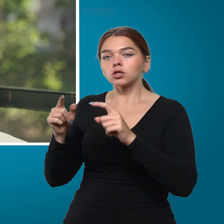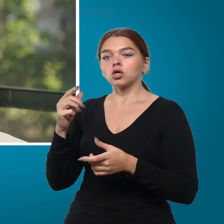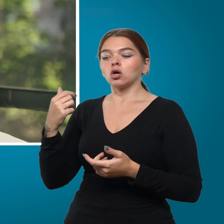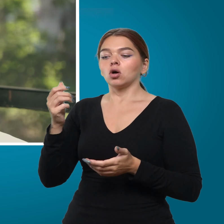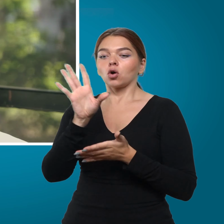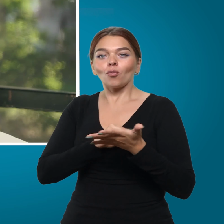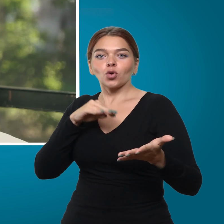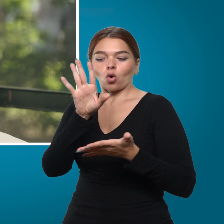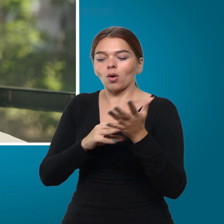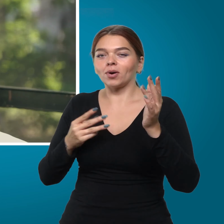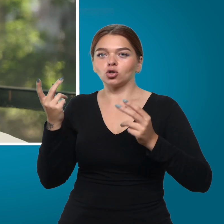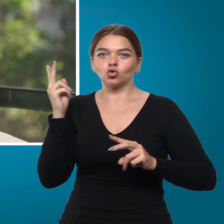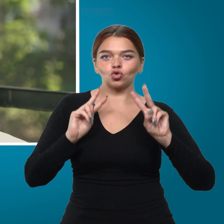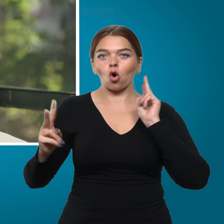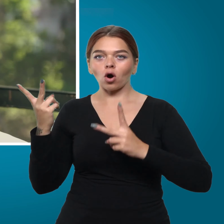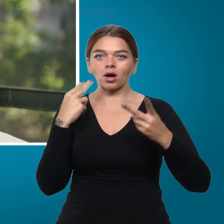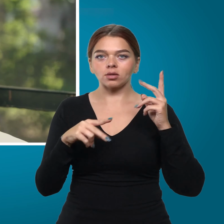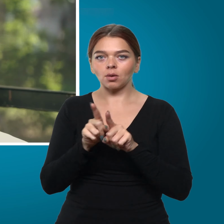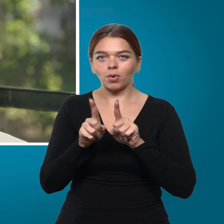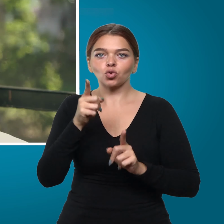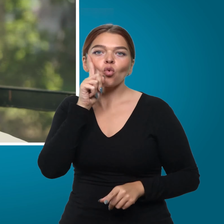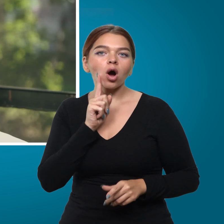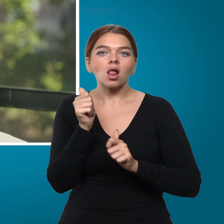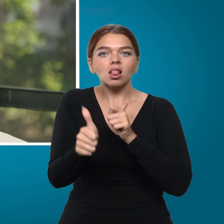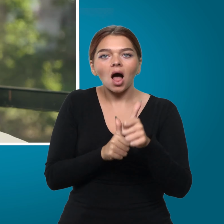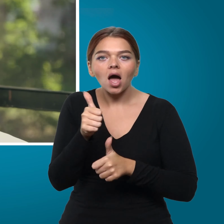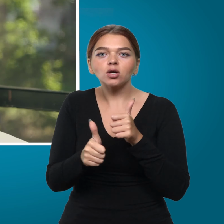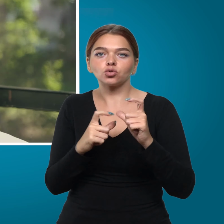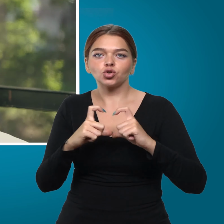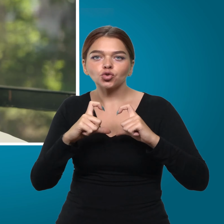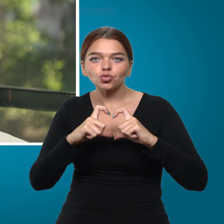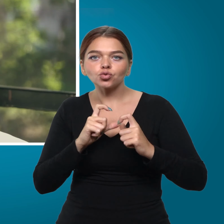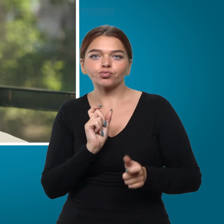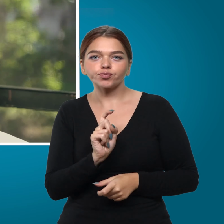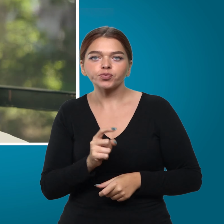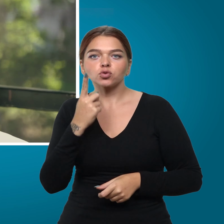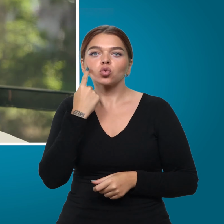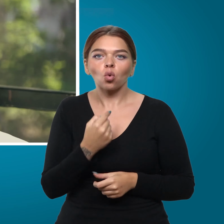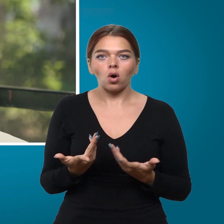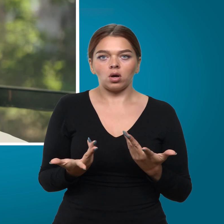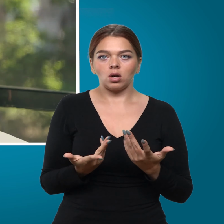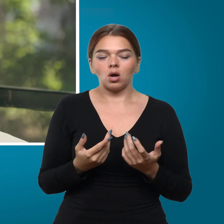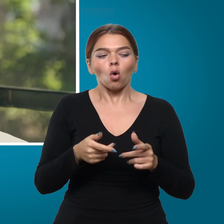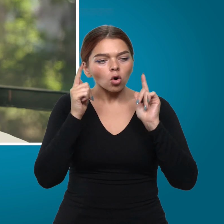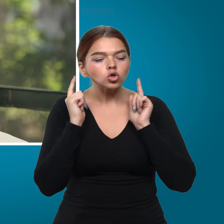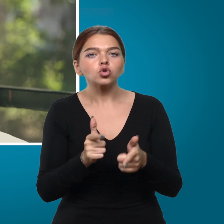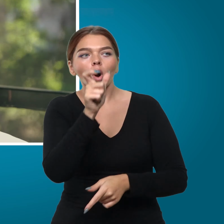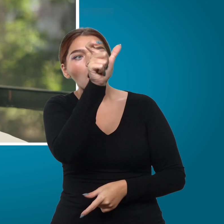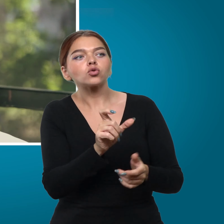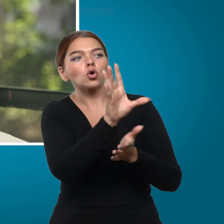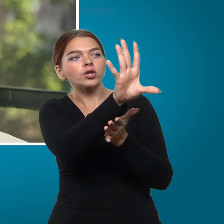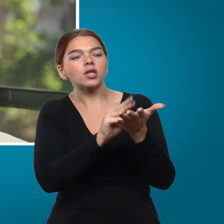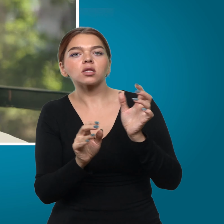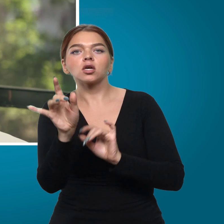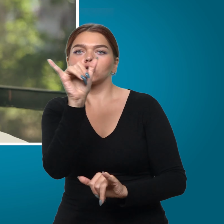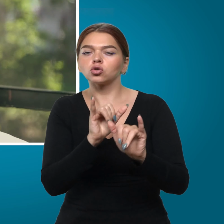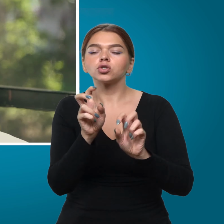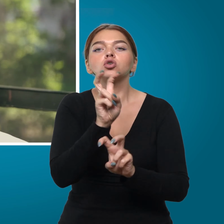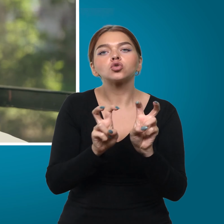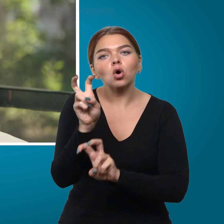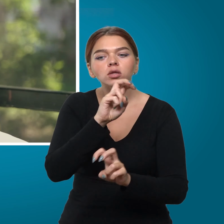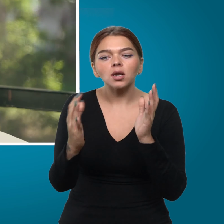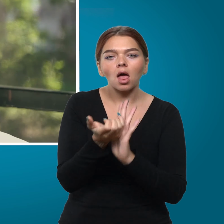tokių role model, kurie yra tiesiog tik tokie. Kodėl jie yra sekami, nes jie turi daug širdučių, patiktukų, nes gražiai kažkur pašoko. Ir